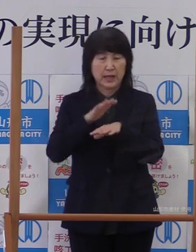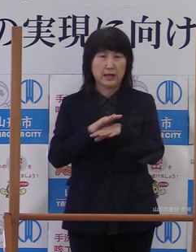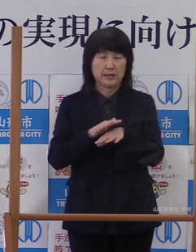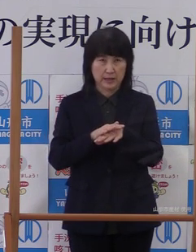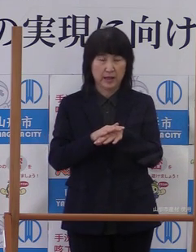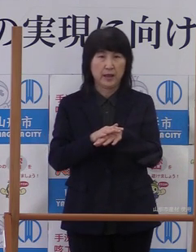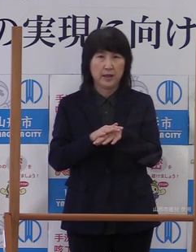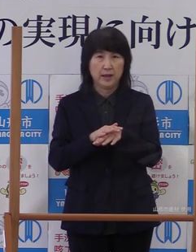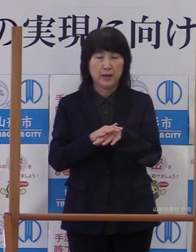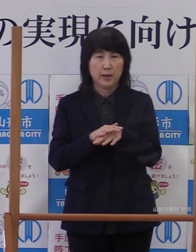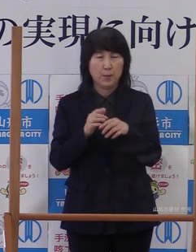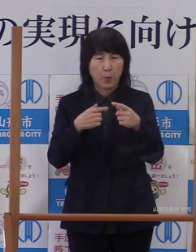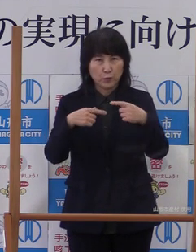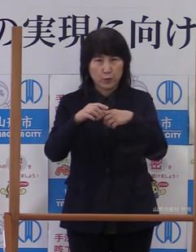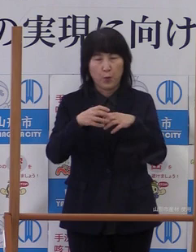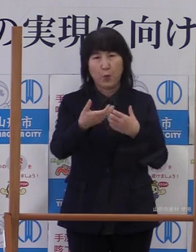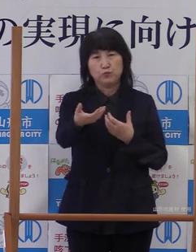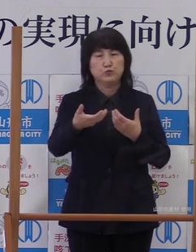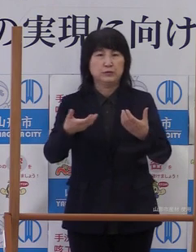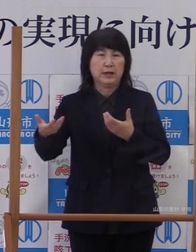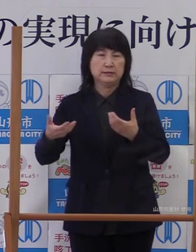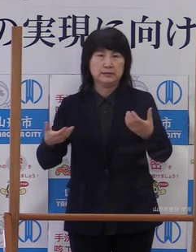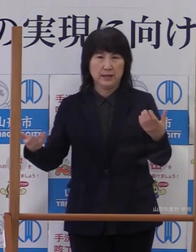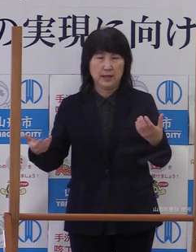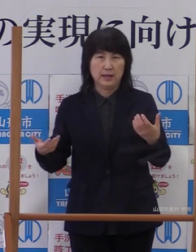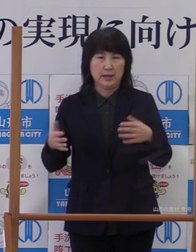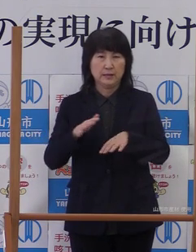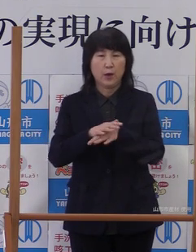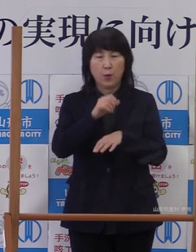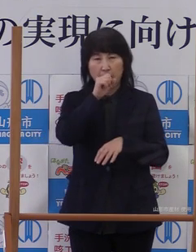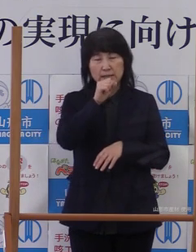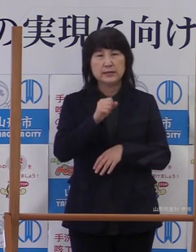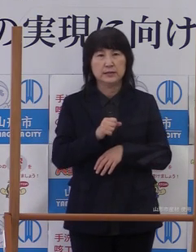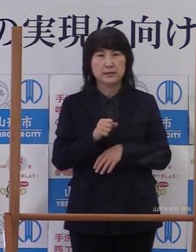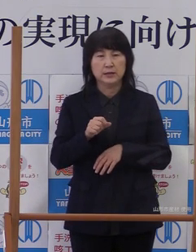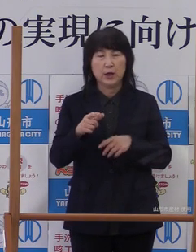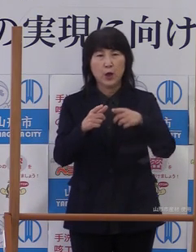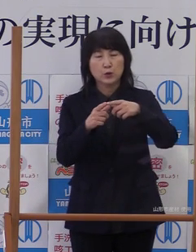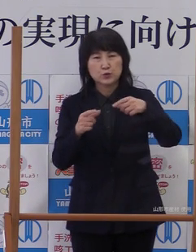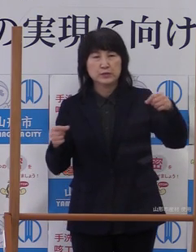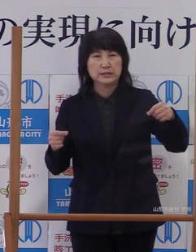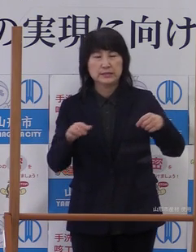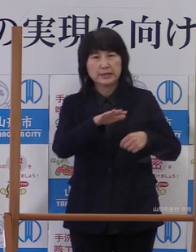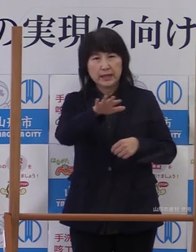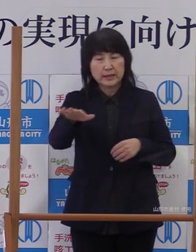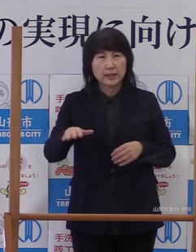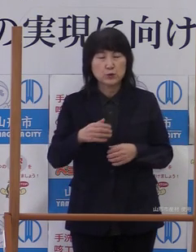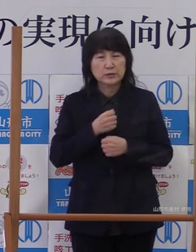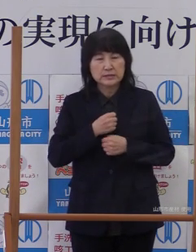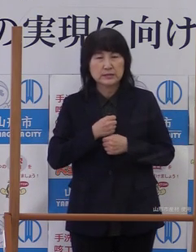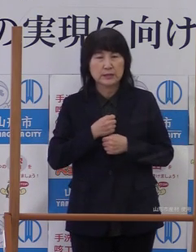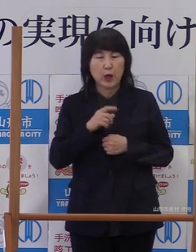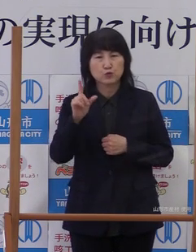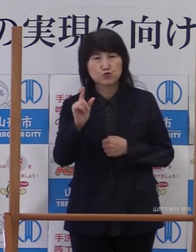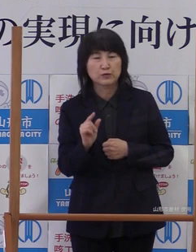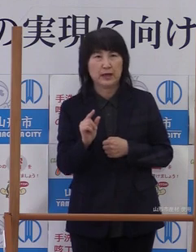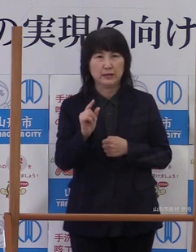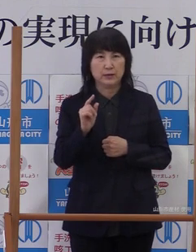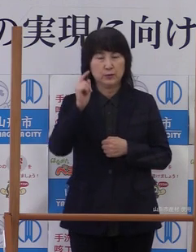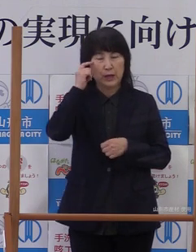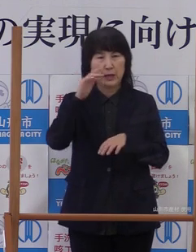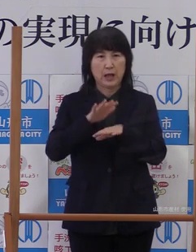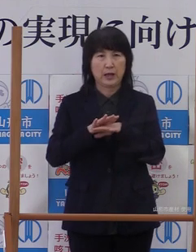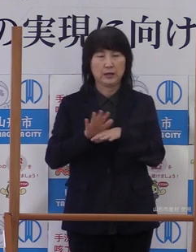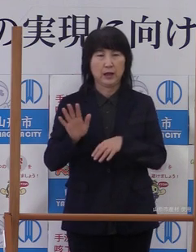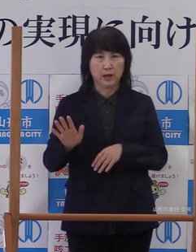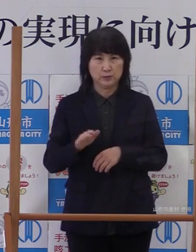はり もう少し分散して、済んだ方がこの国全体としてリスクが少ないんじゃないかと、こういうところがあ